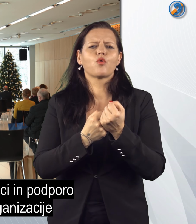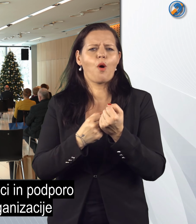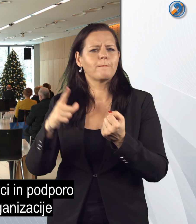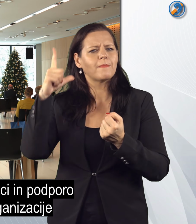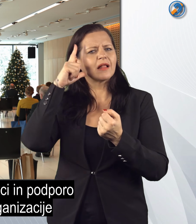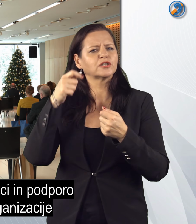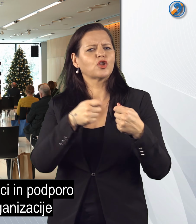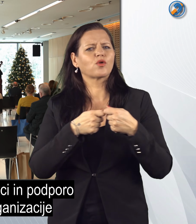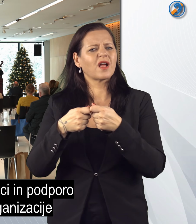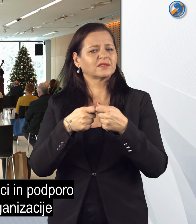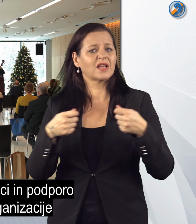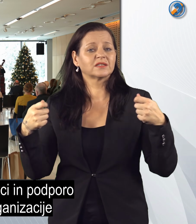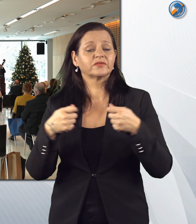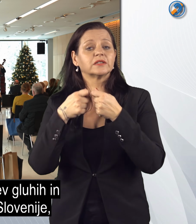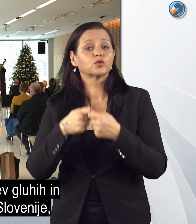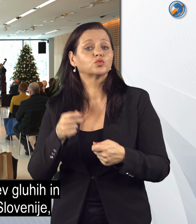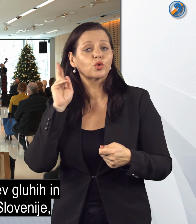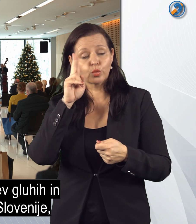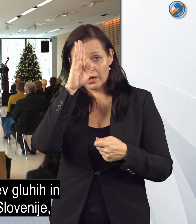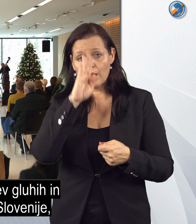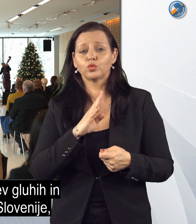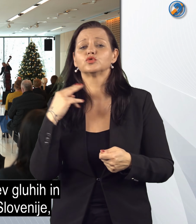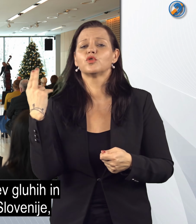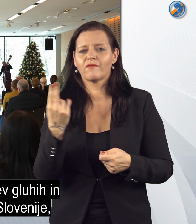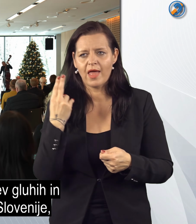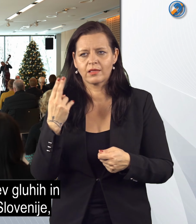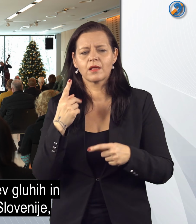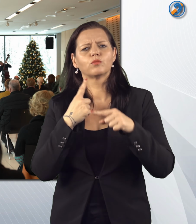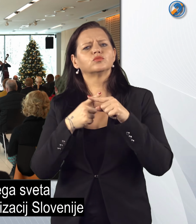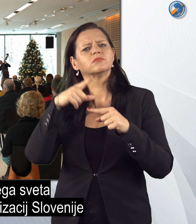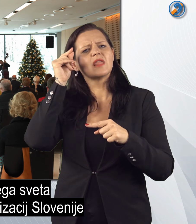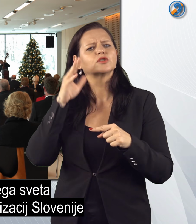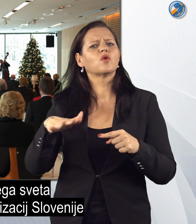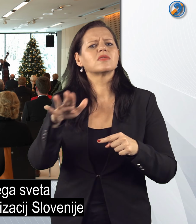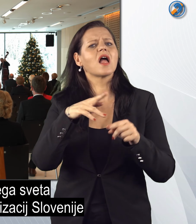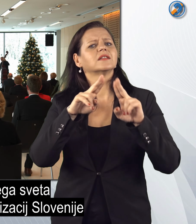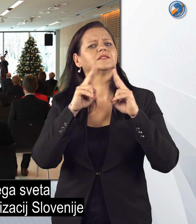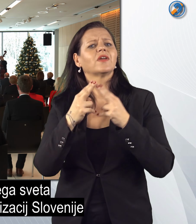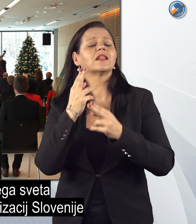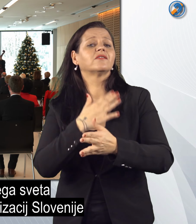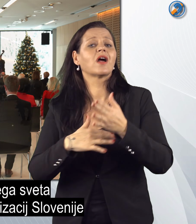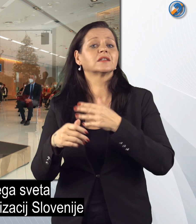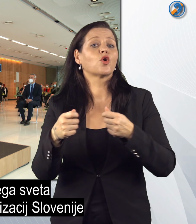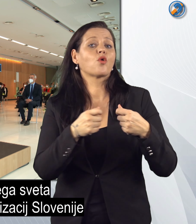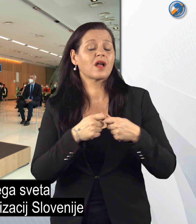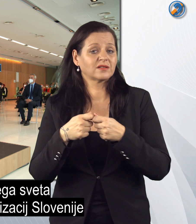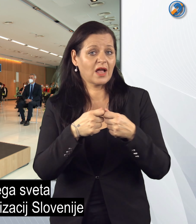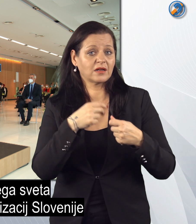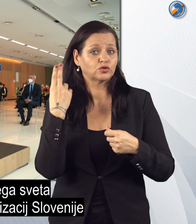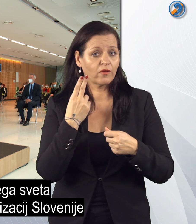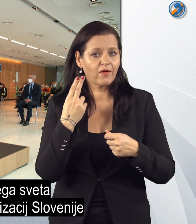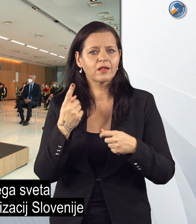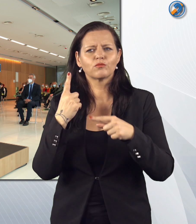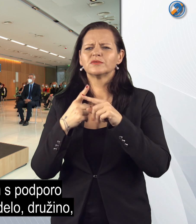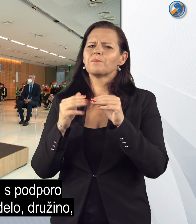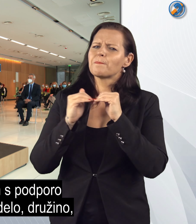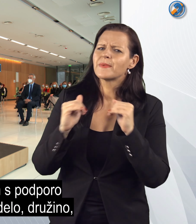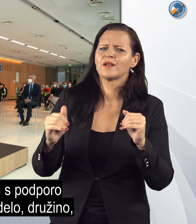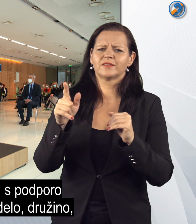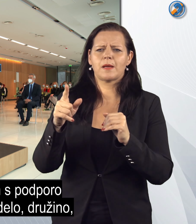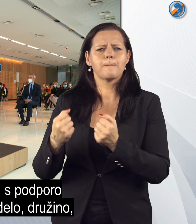Zveze društev gluhih in naglušnih Slovenije, Nacionalnega sveta invalidskih organizacij Slovenije ter predvsem s podporo Ministrstva